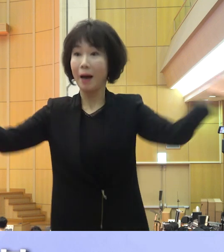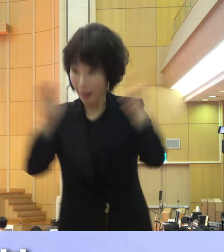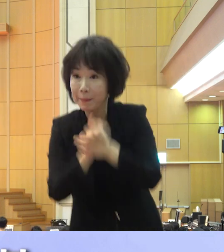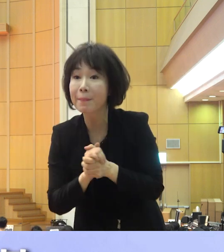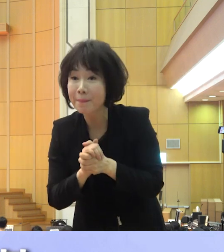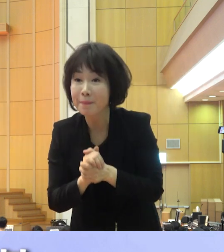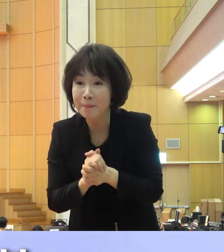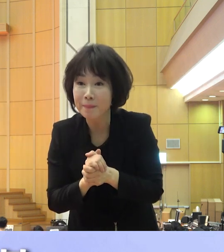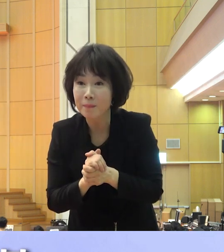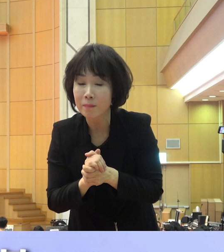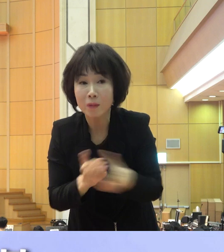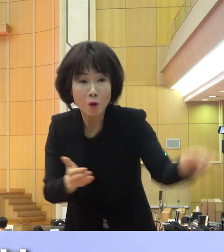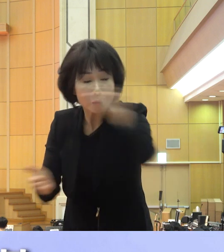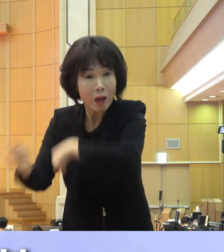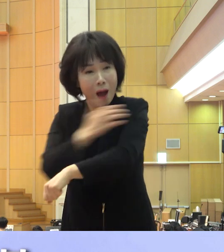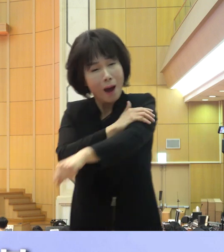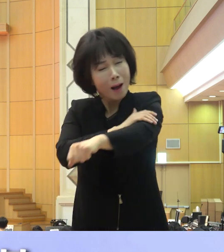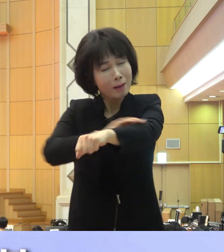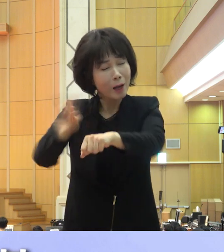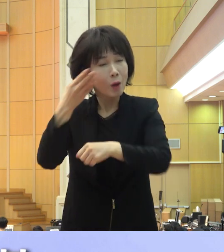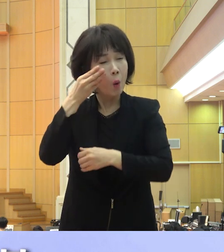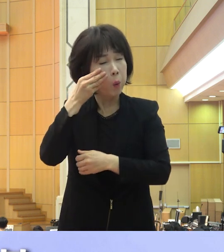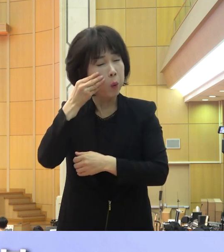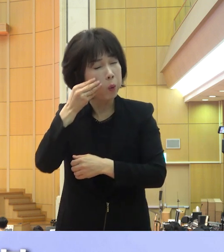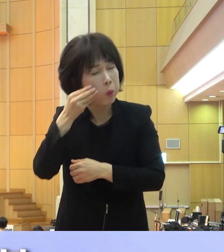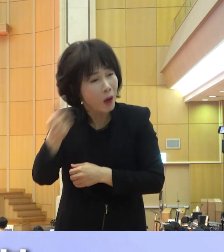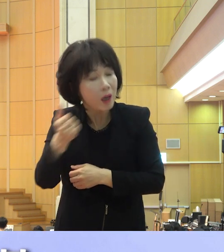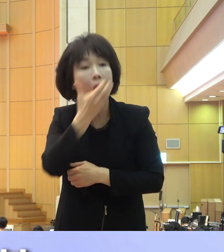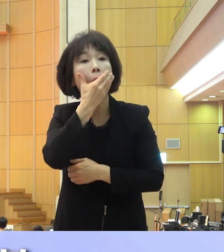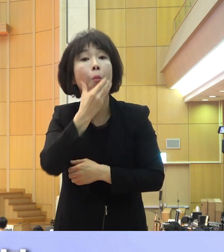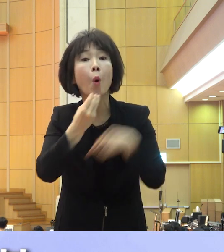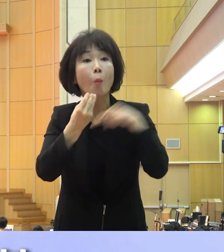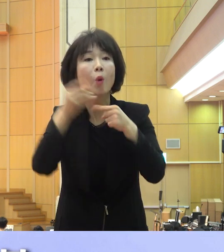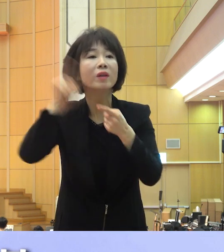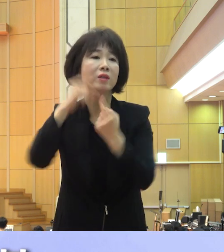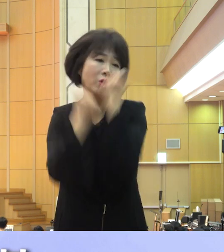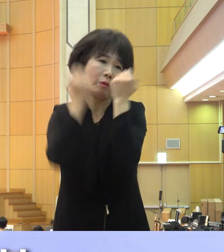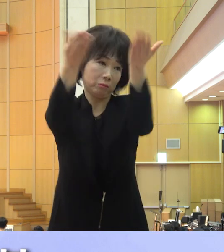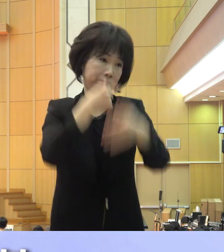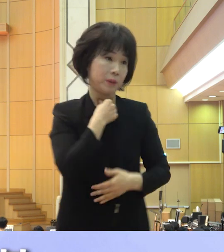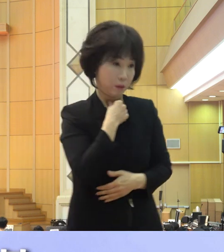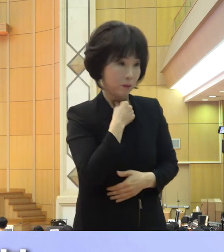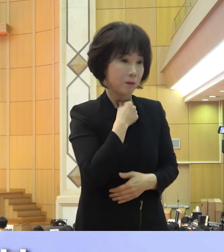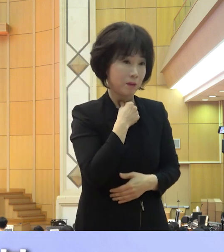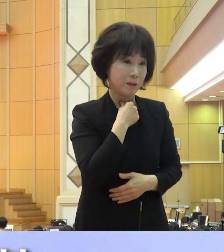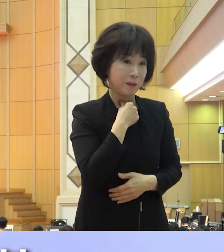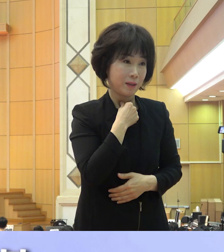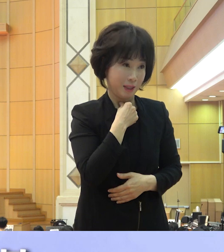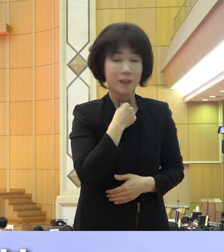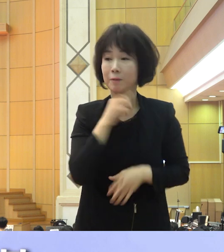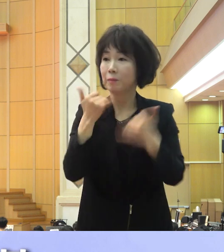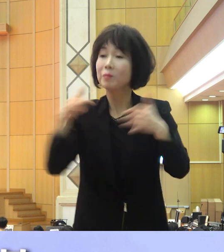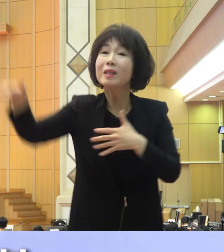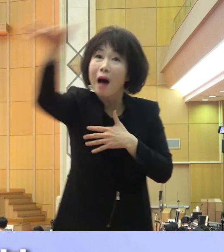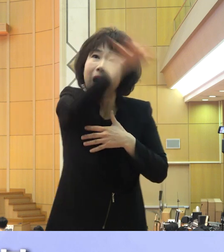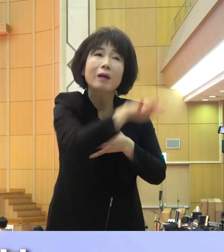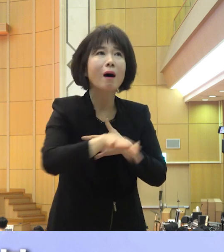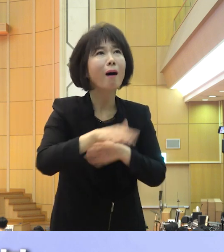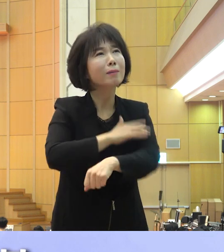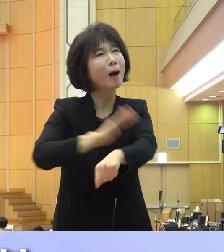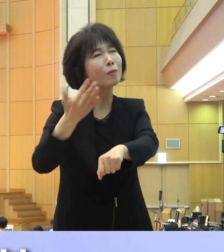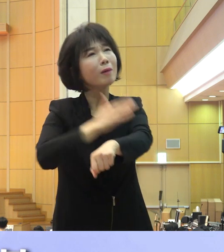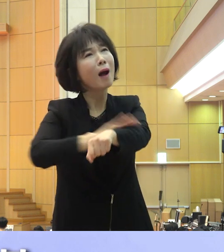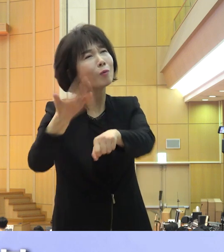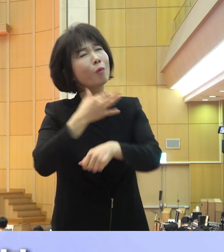할렐루야. 잘 되게 하는 복에 대해서 말씀을 드리고자 하는 것입니다. 모든 사람들은 다 잘